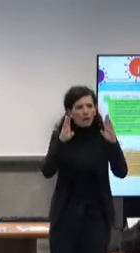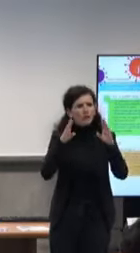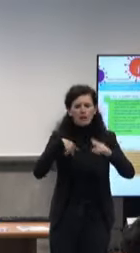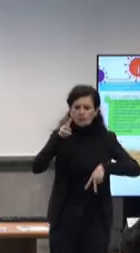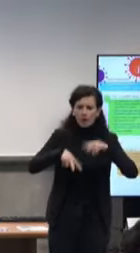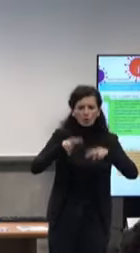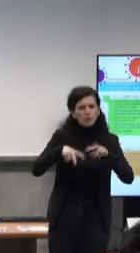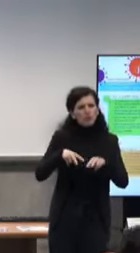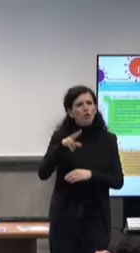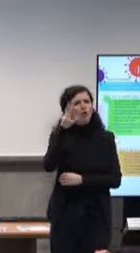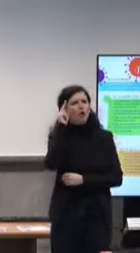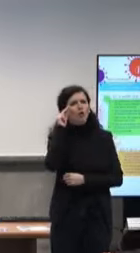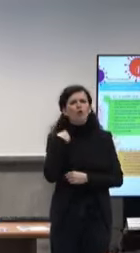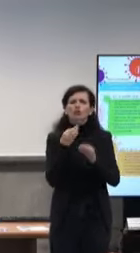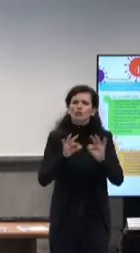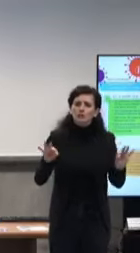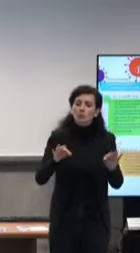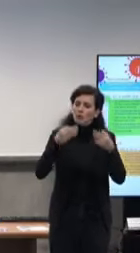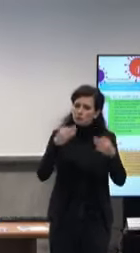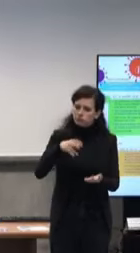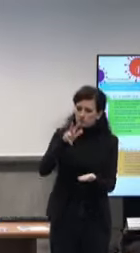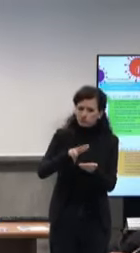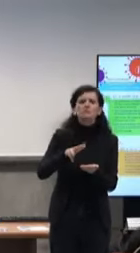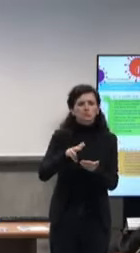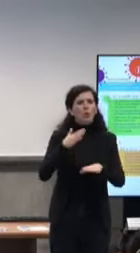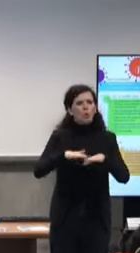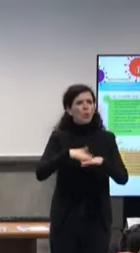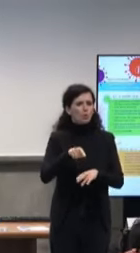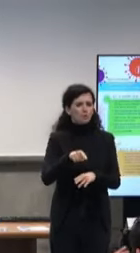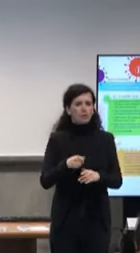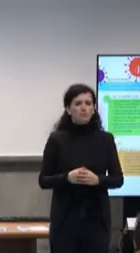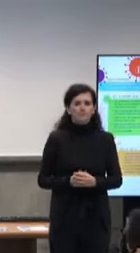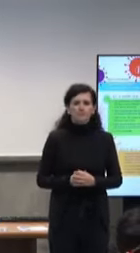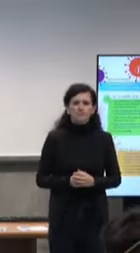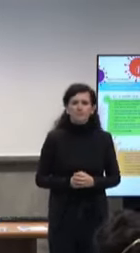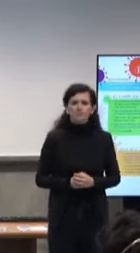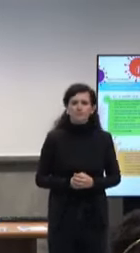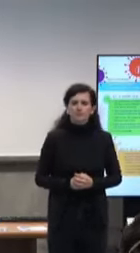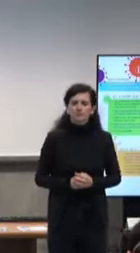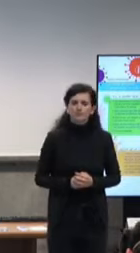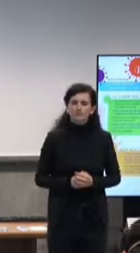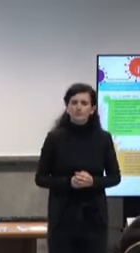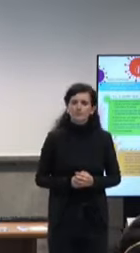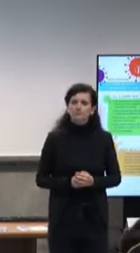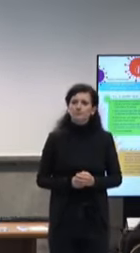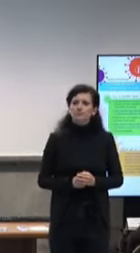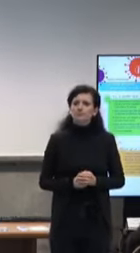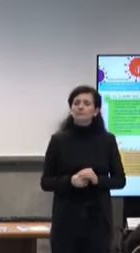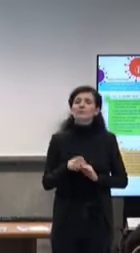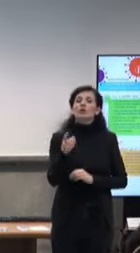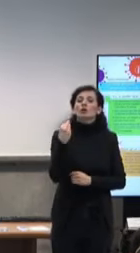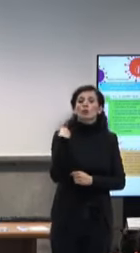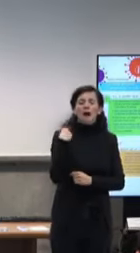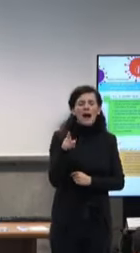conoscerli e quando validati ad ad adottarli la domanda sto pengo in realtà in